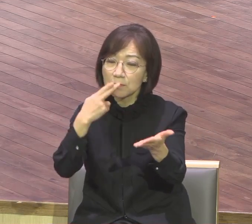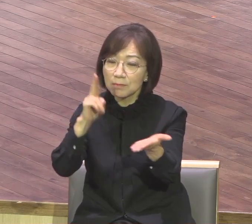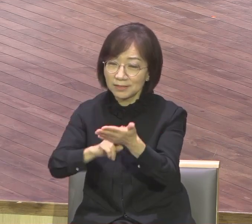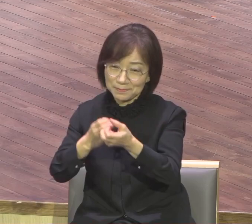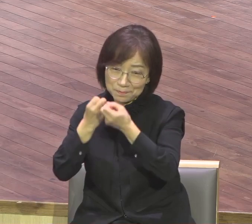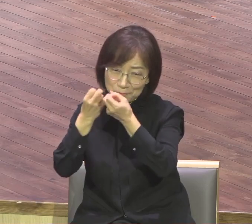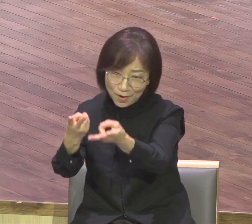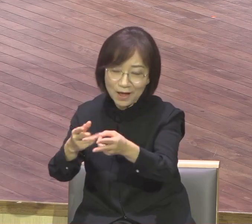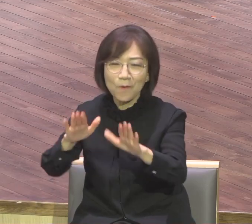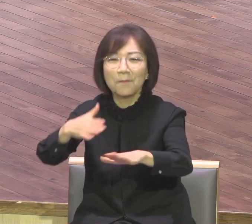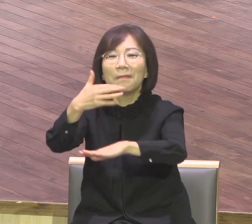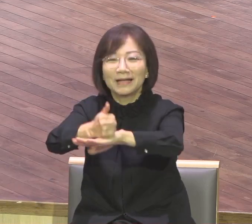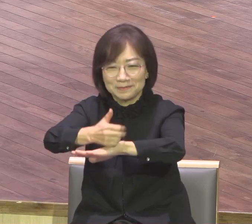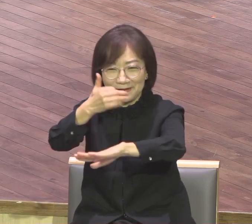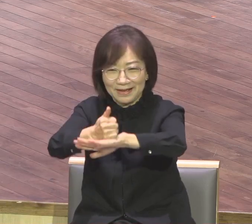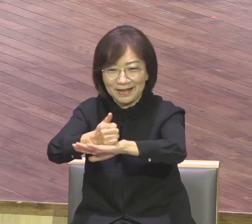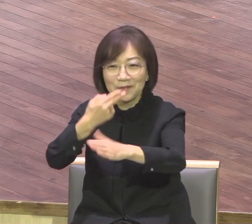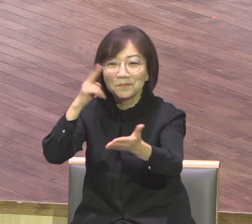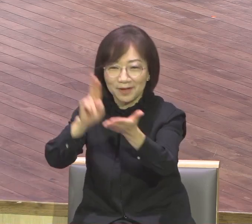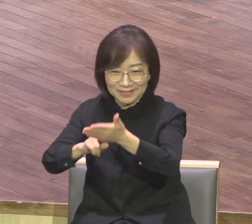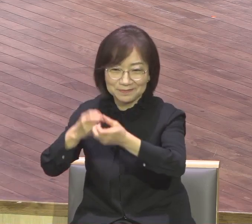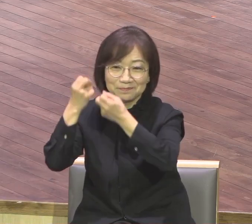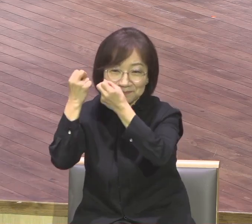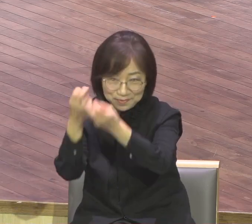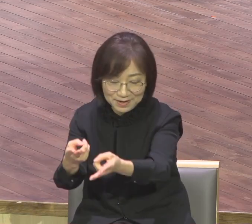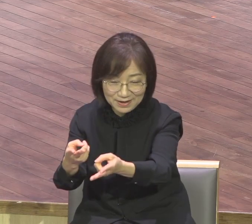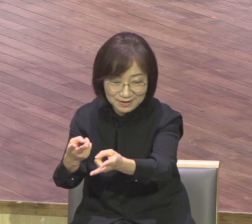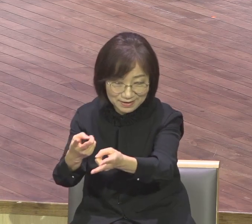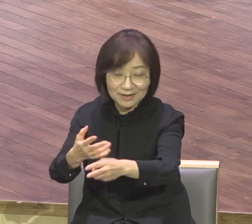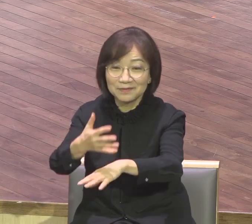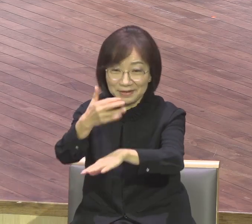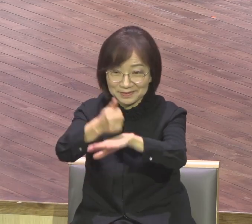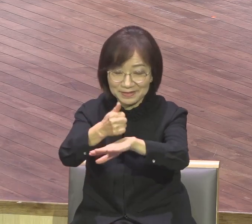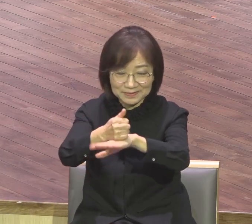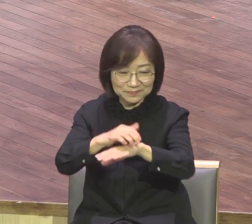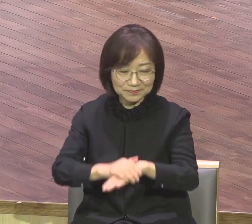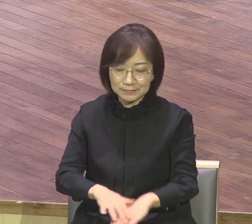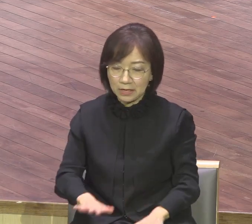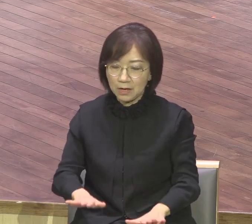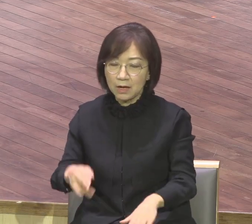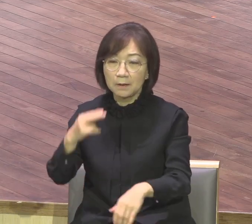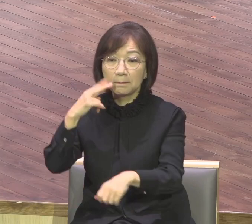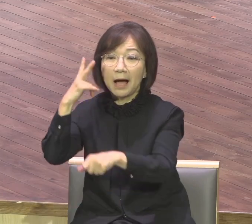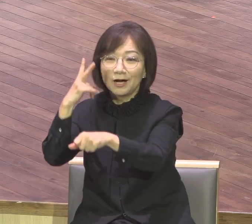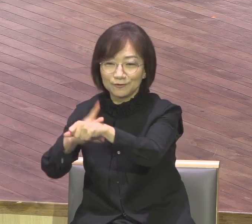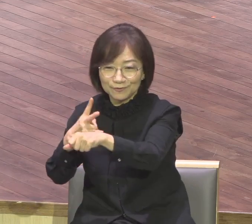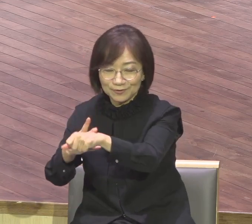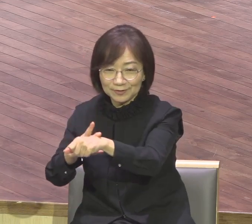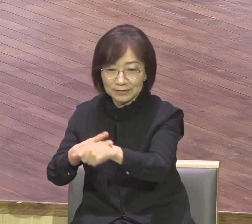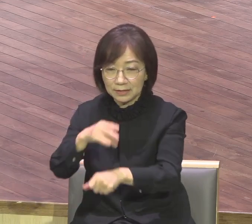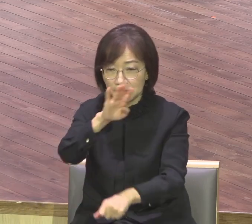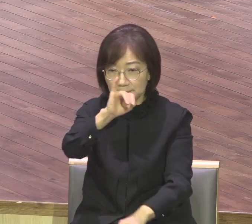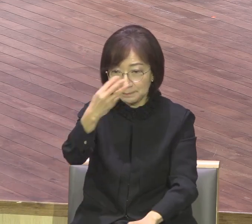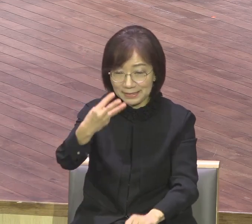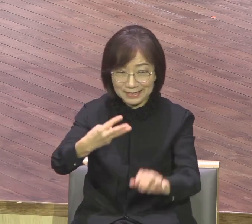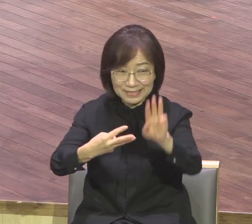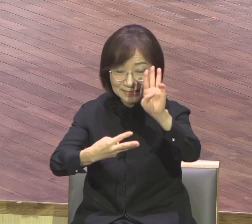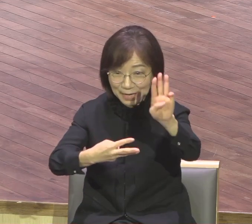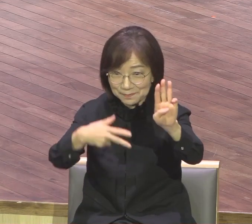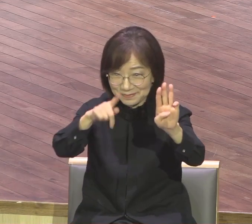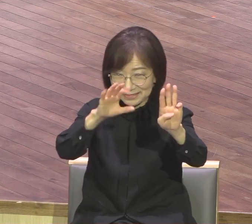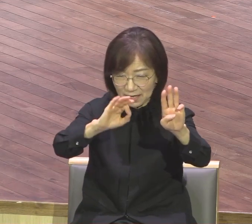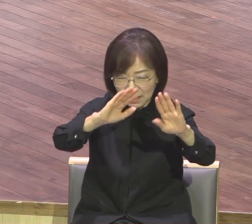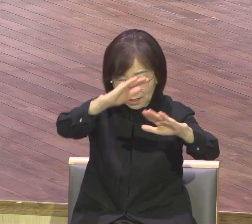es Filipenses capítulo 4 que es el último libro de Filipenses. 사도 바울은 빌립보 3장에서 결론적 요약을